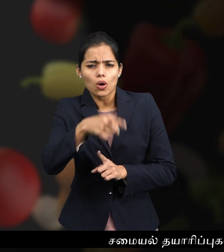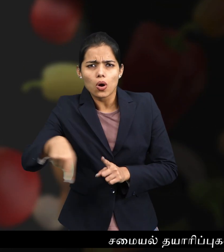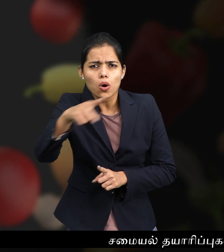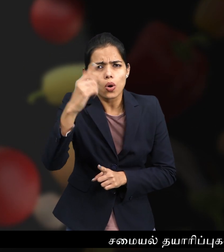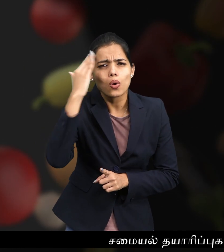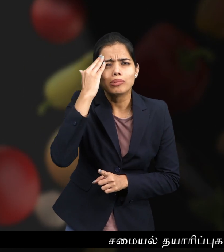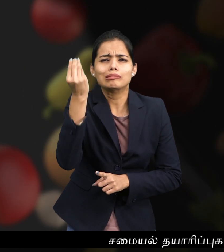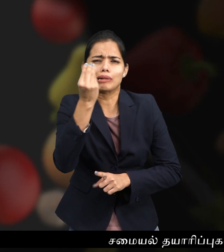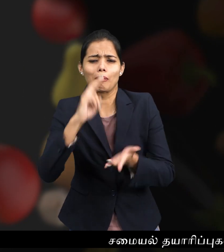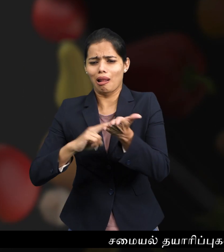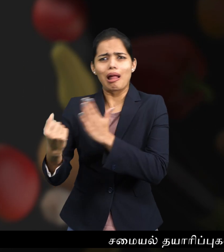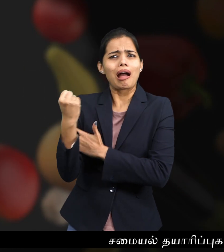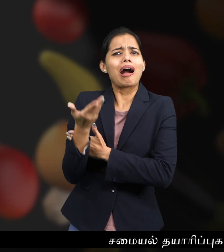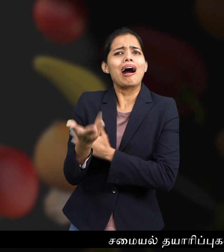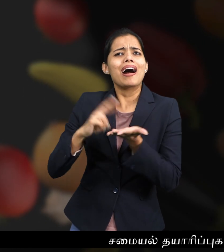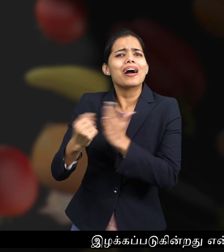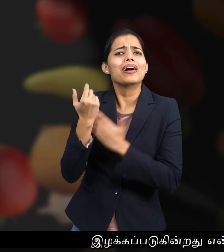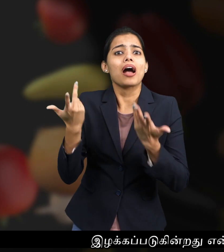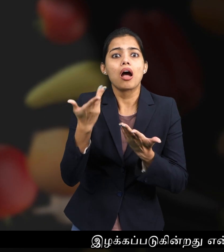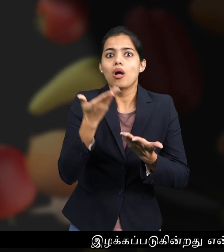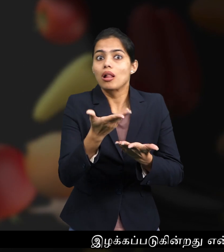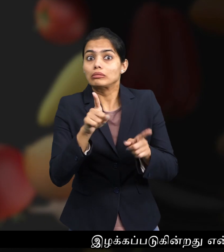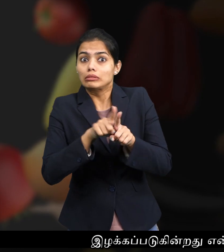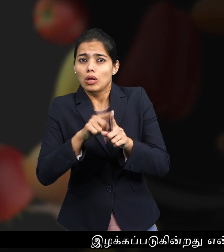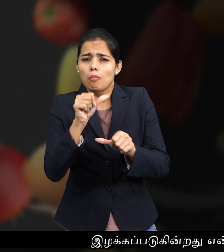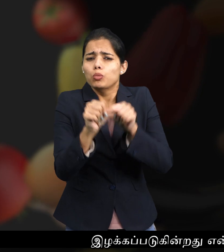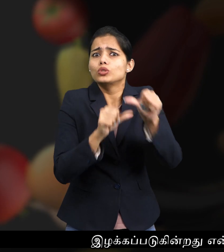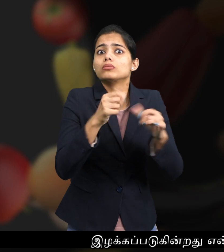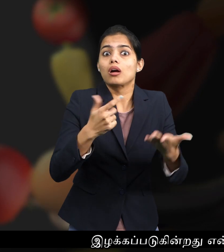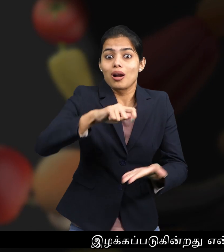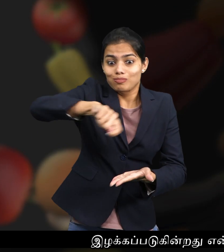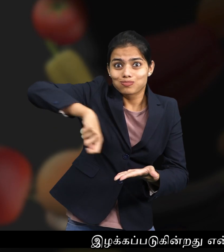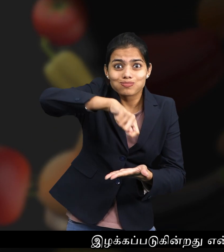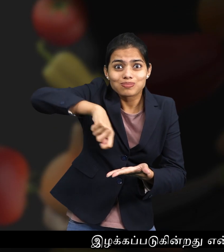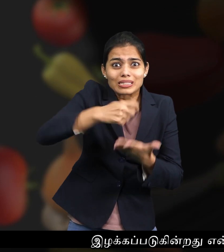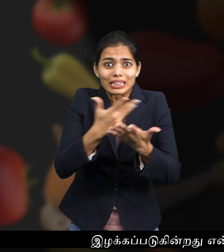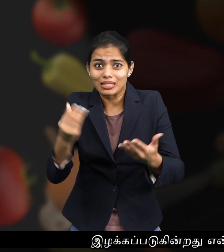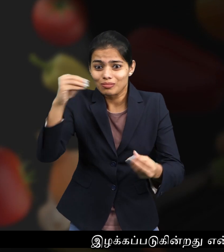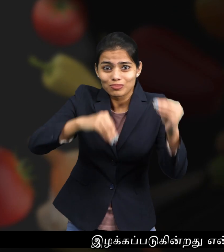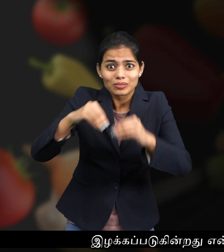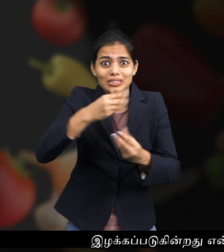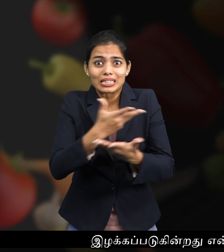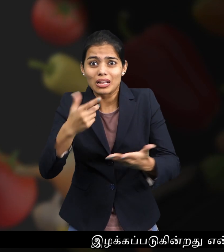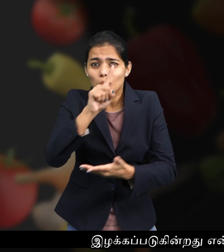சமையல் தயாரிப்புகளில் சில ஊட்டச்சத்துக்கள் இழக்கப்படுகின்றது என்பது உங்களுக்கு தெரியுமா?